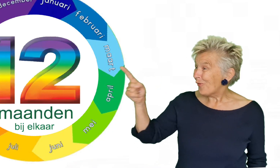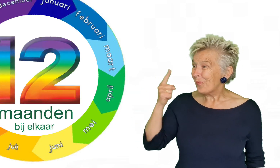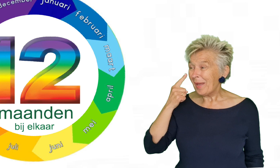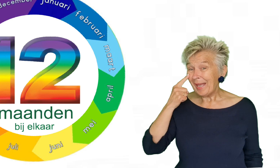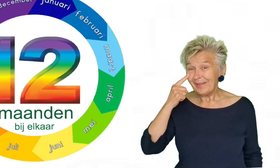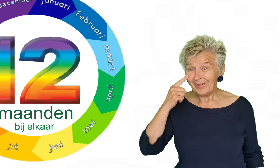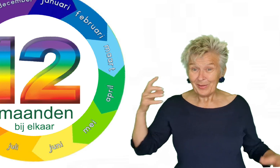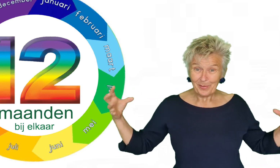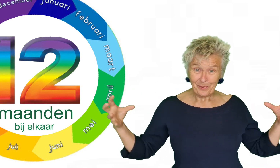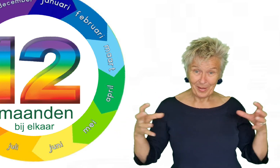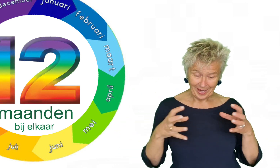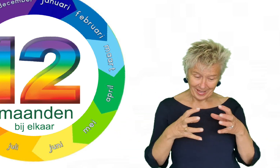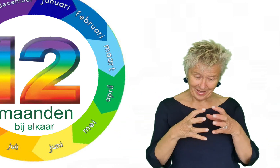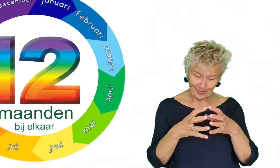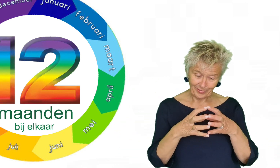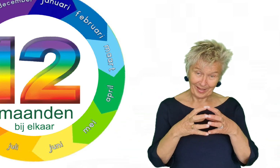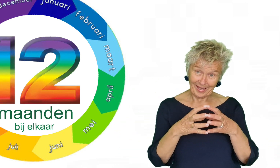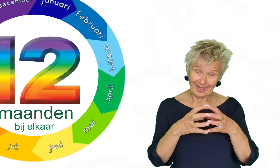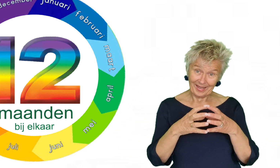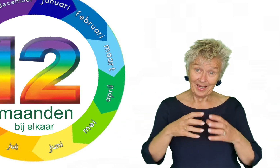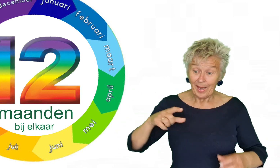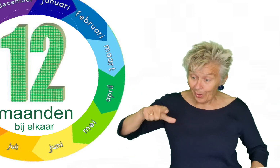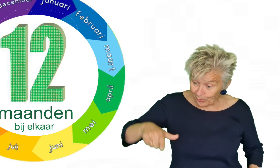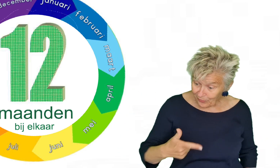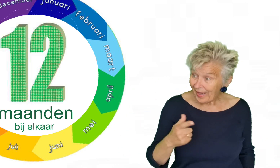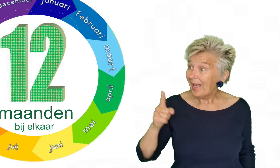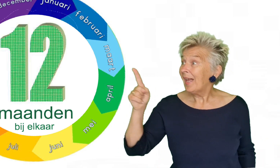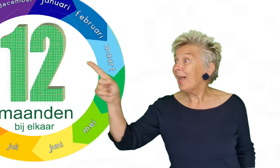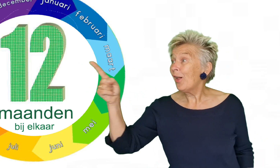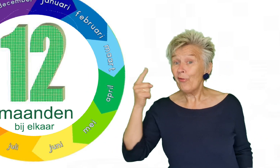12 maanden bij elkaar.